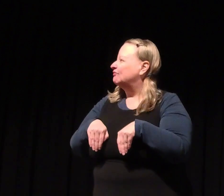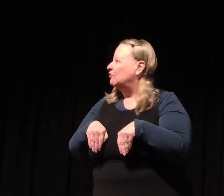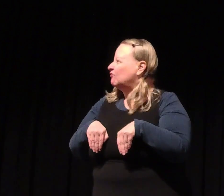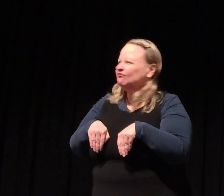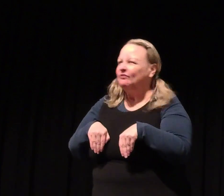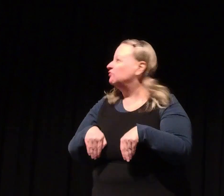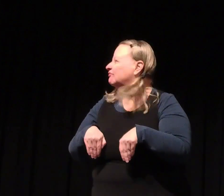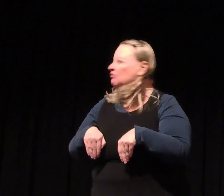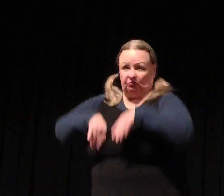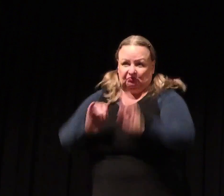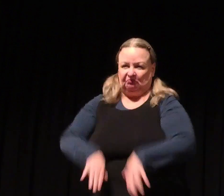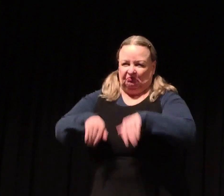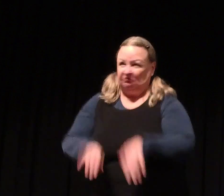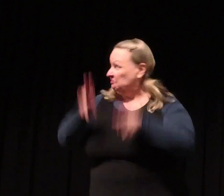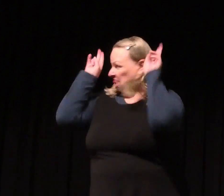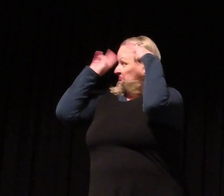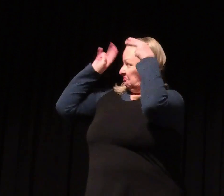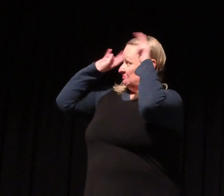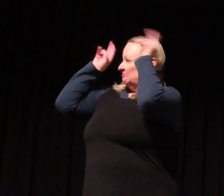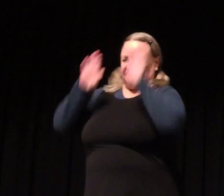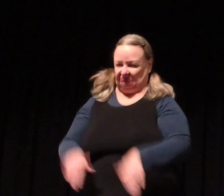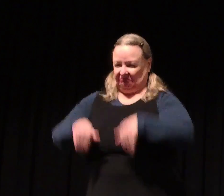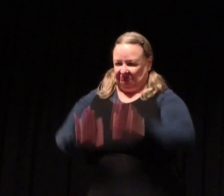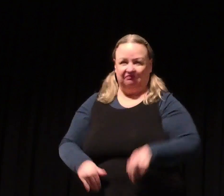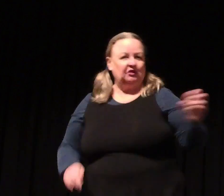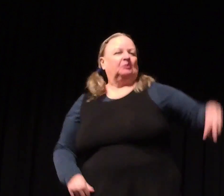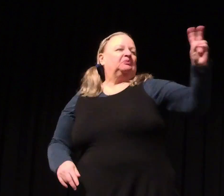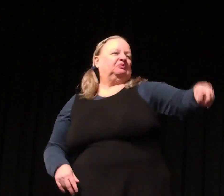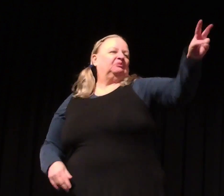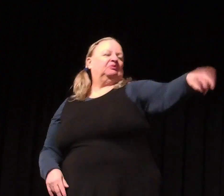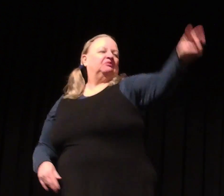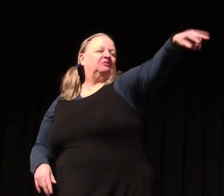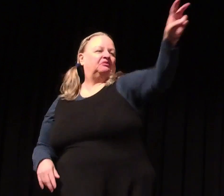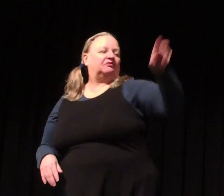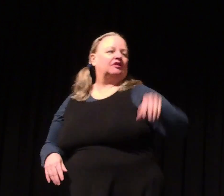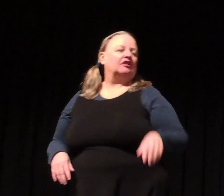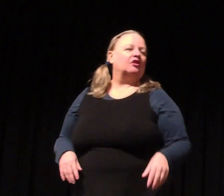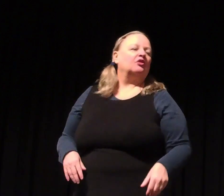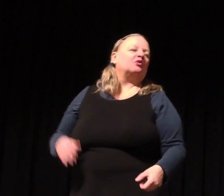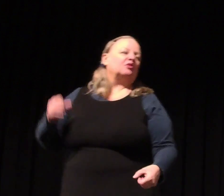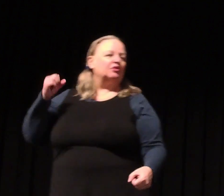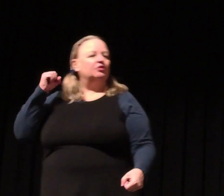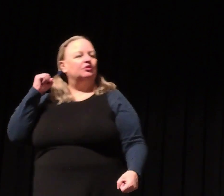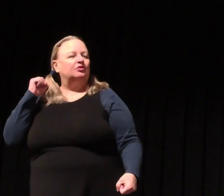des herbes. Bon, OK, je le connais. OK, je me mets à sauter.